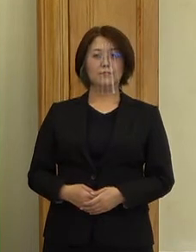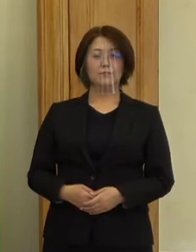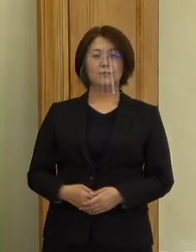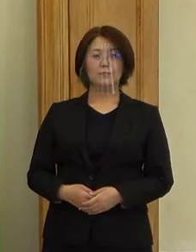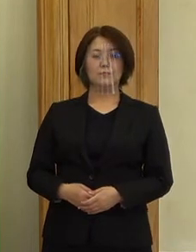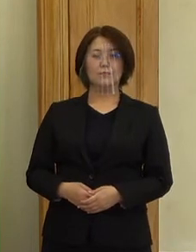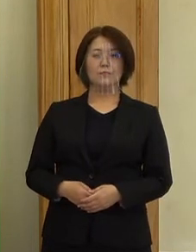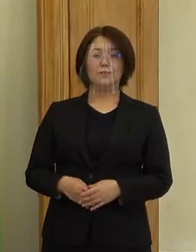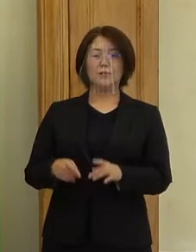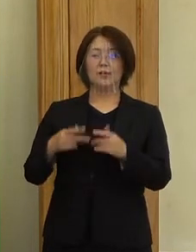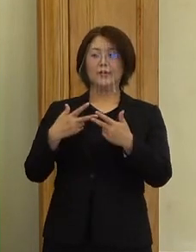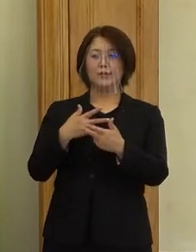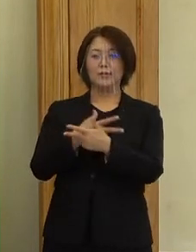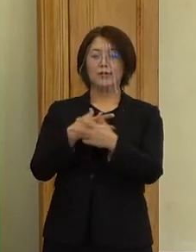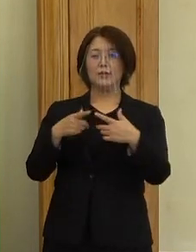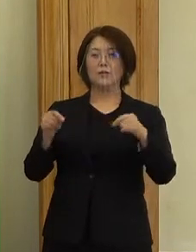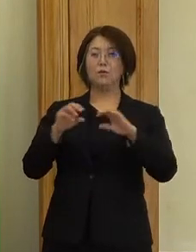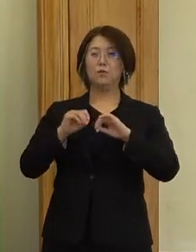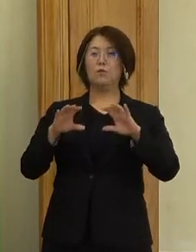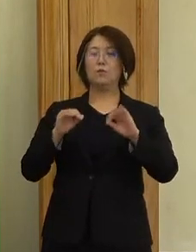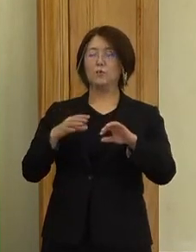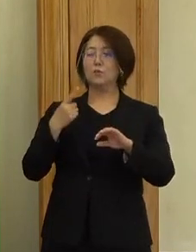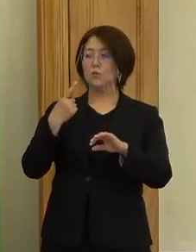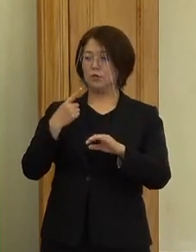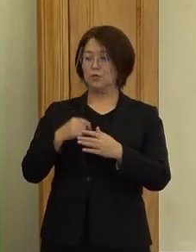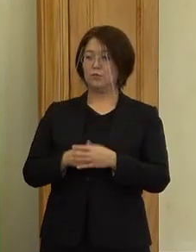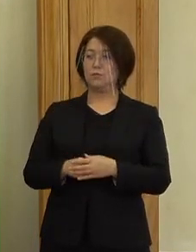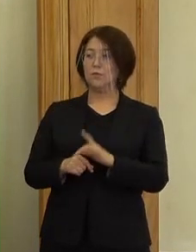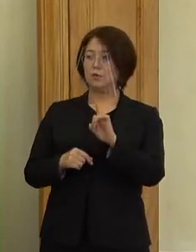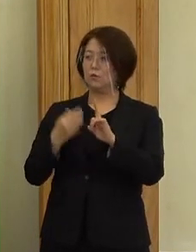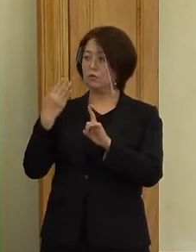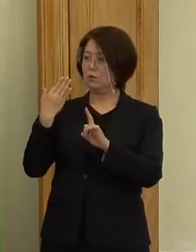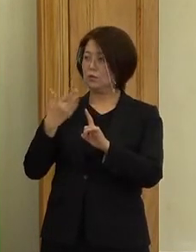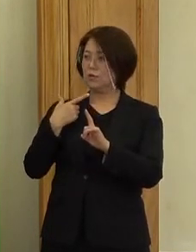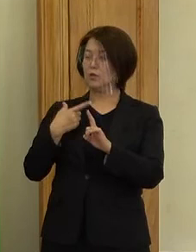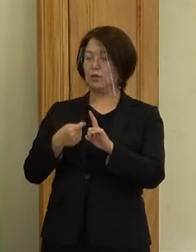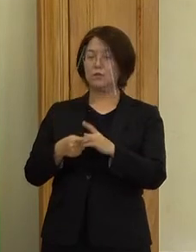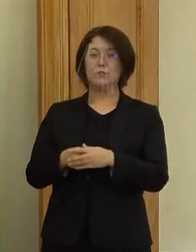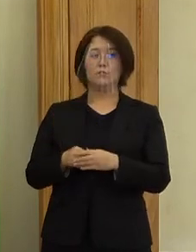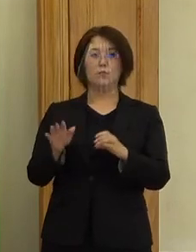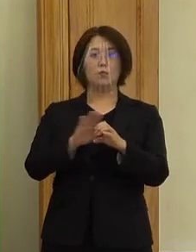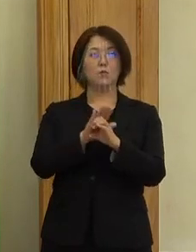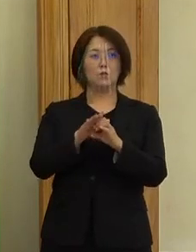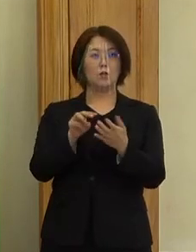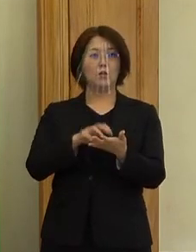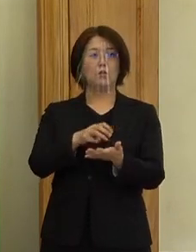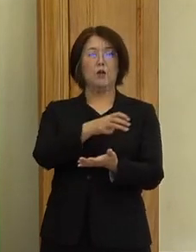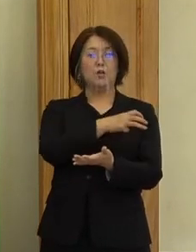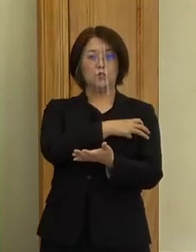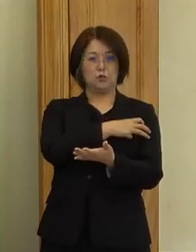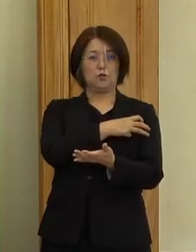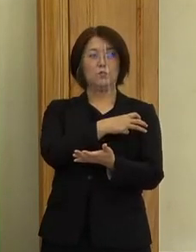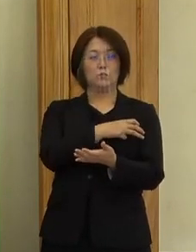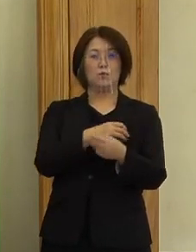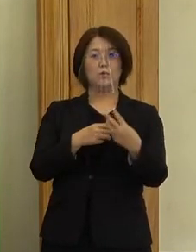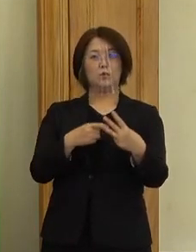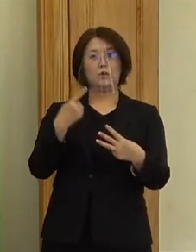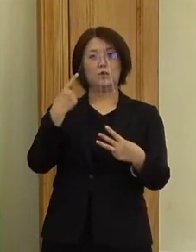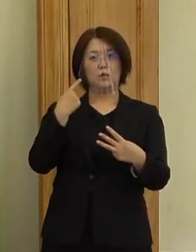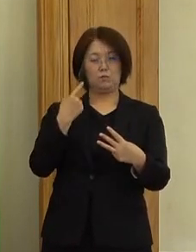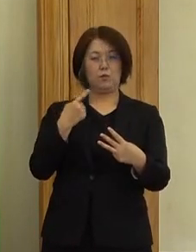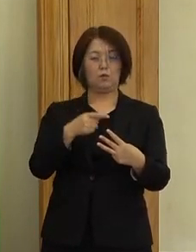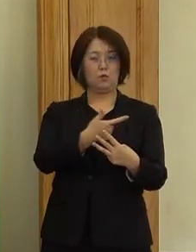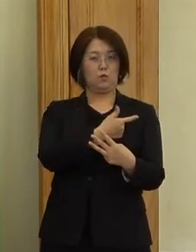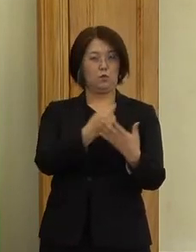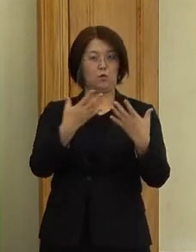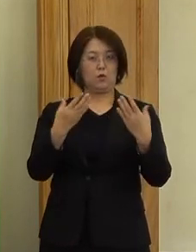KNB 和家です。よろしくお願いします。1点確認したいのですが、コロナのワクチン接種3回目の数なん